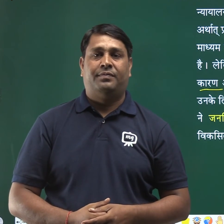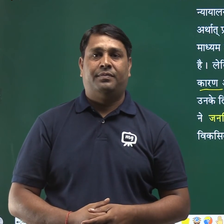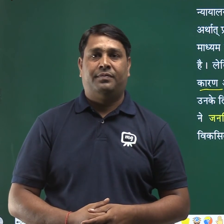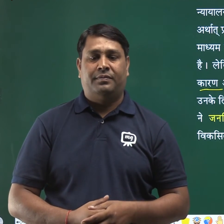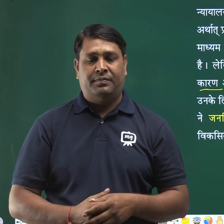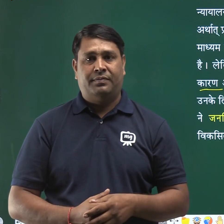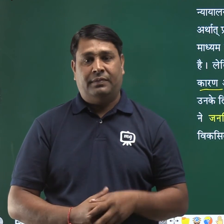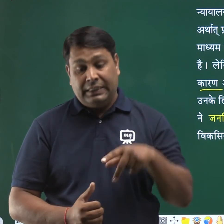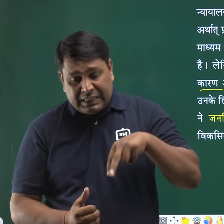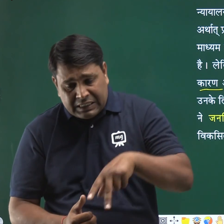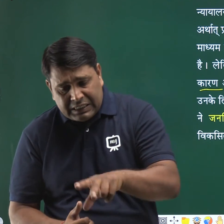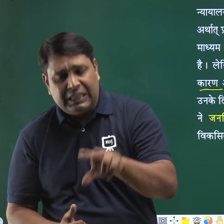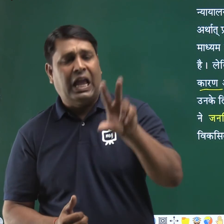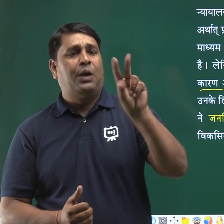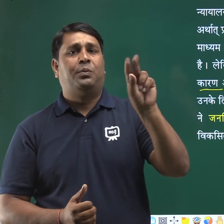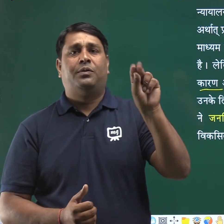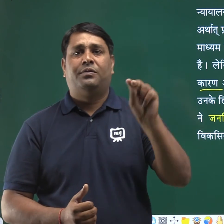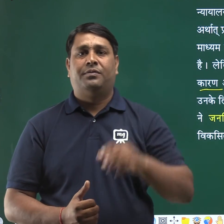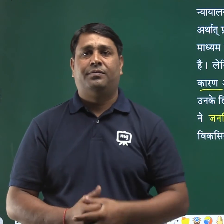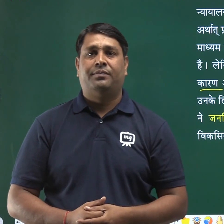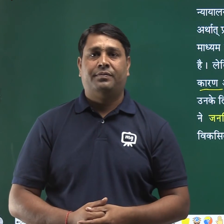नहीं जा पाते हैं।